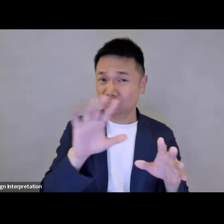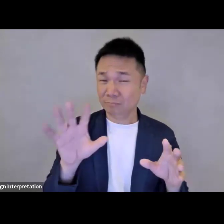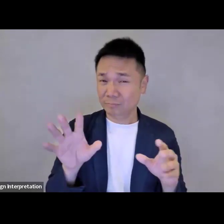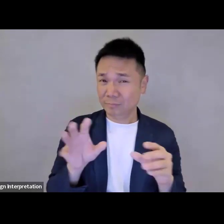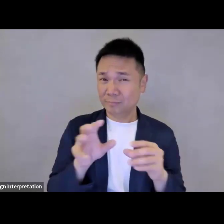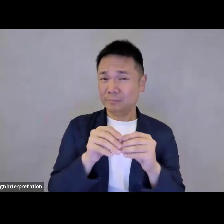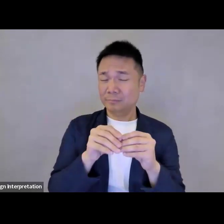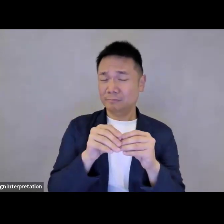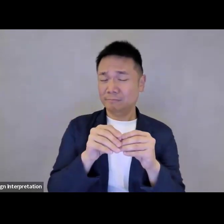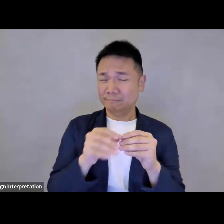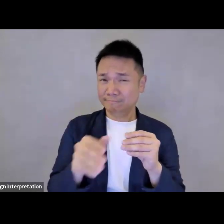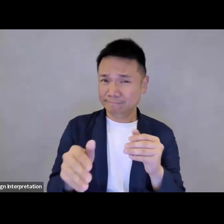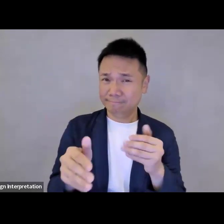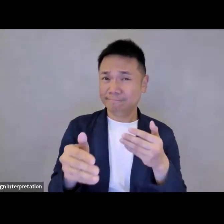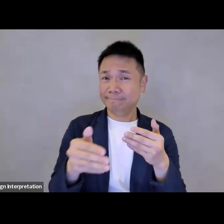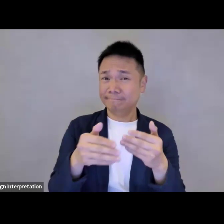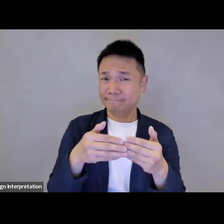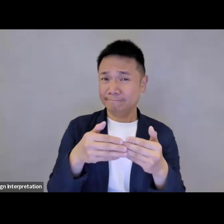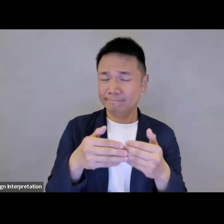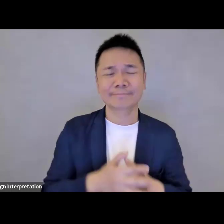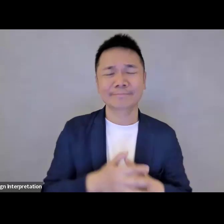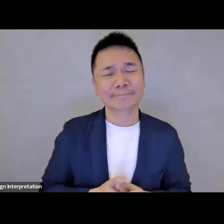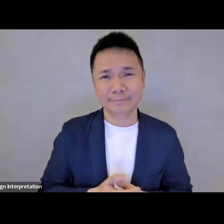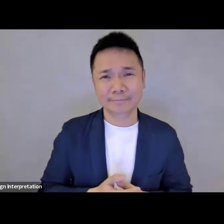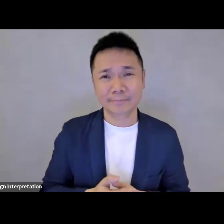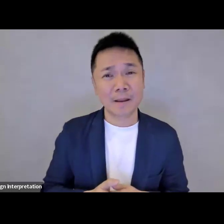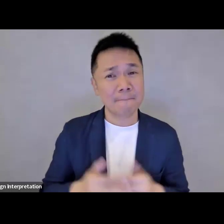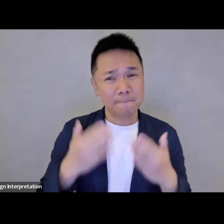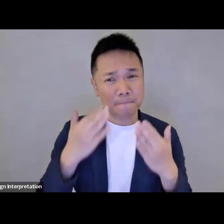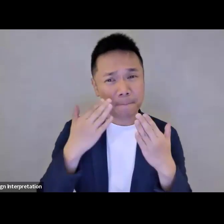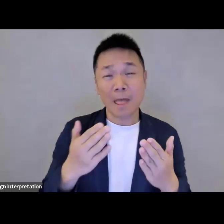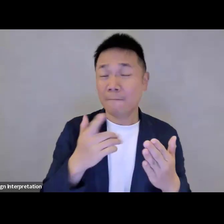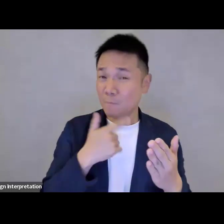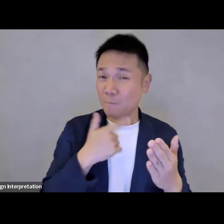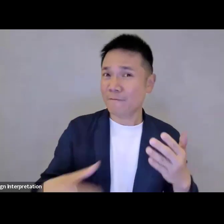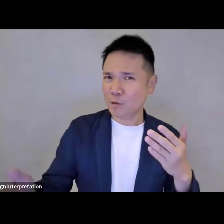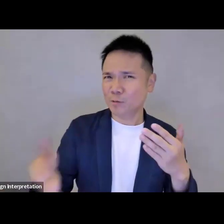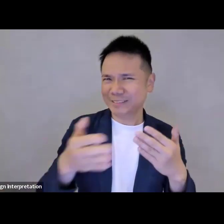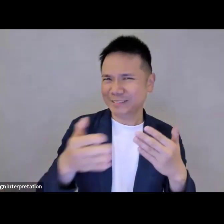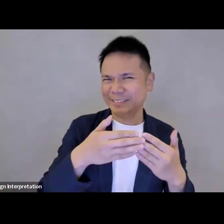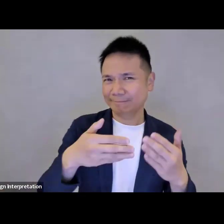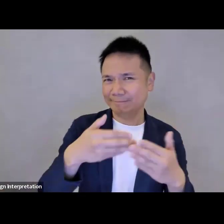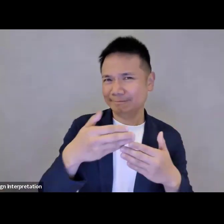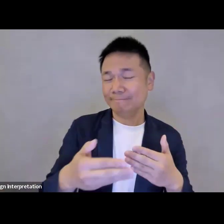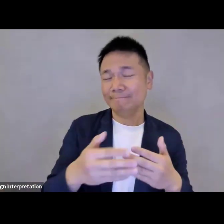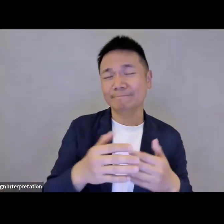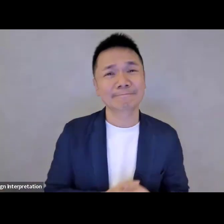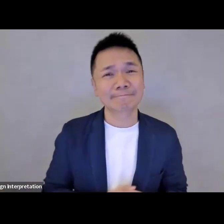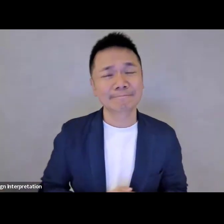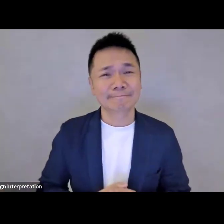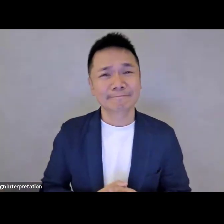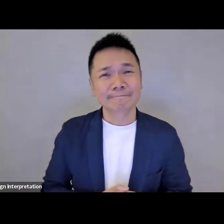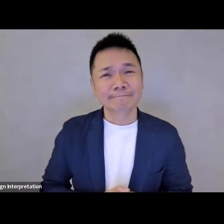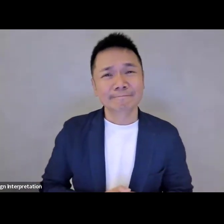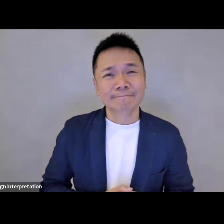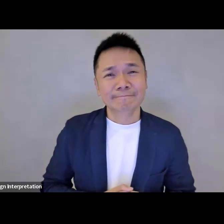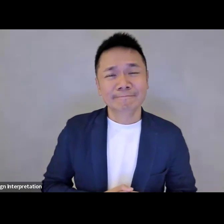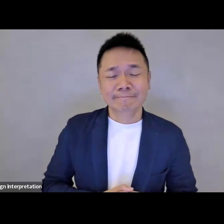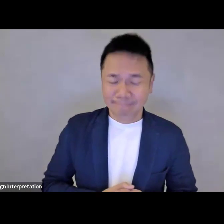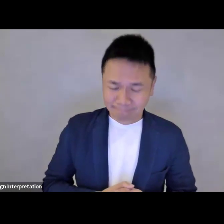大家对我们博士的这些回忆，然后在上面追思。